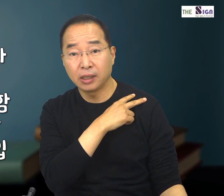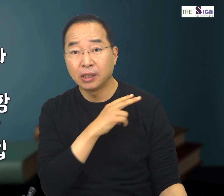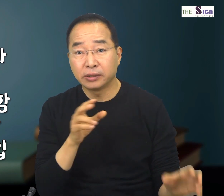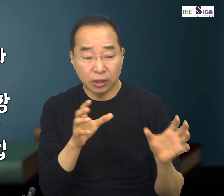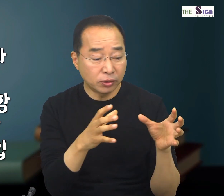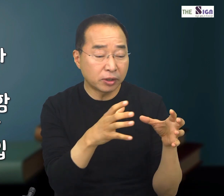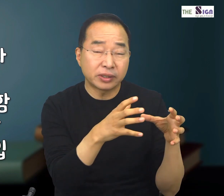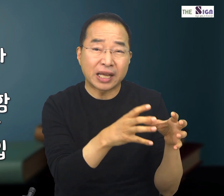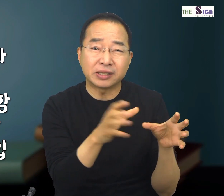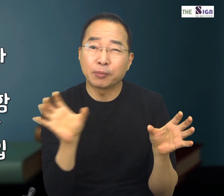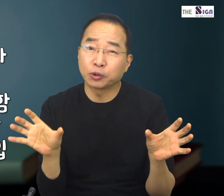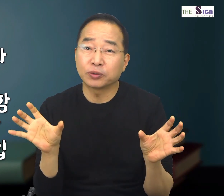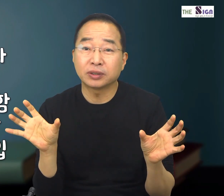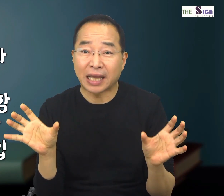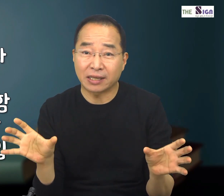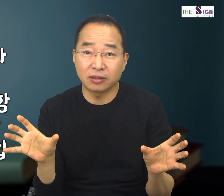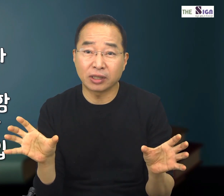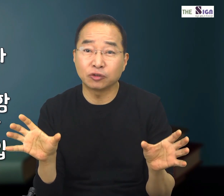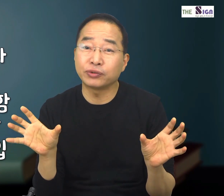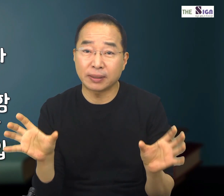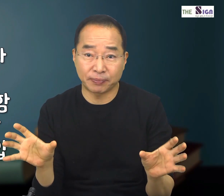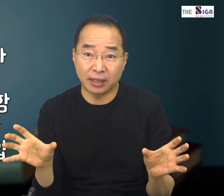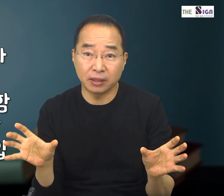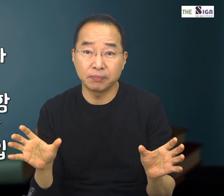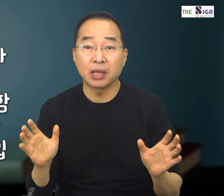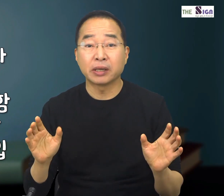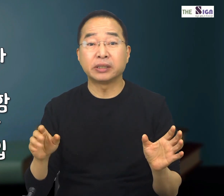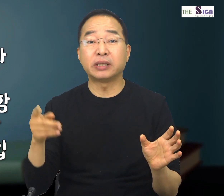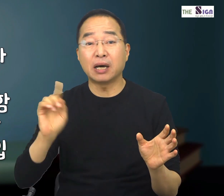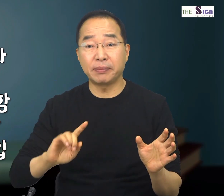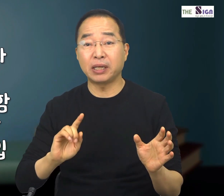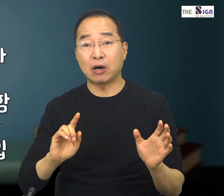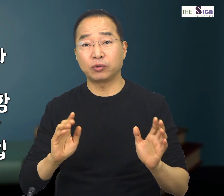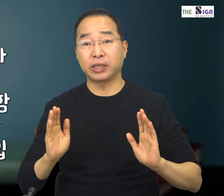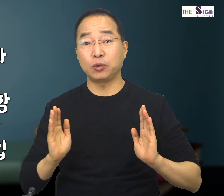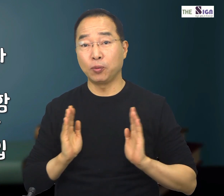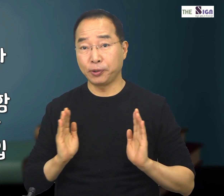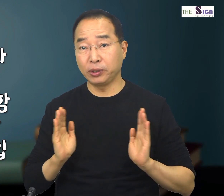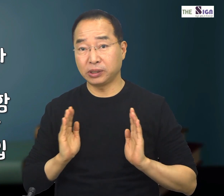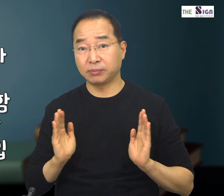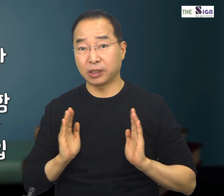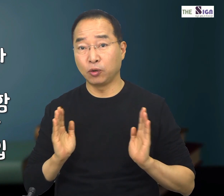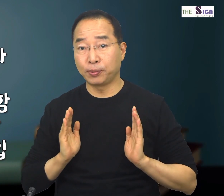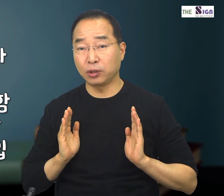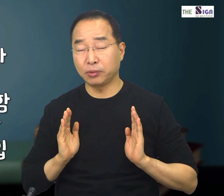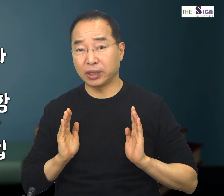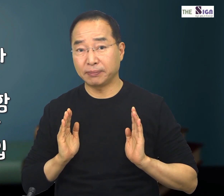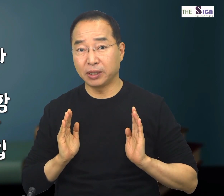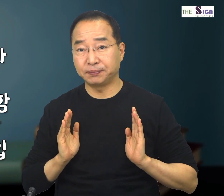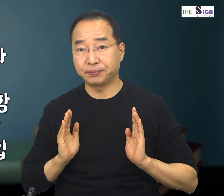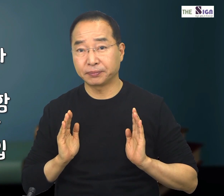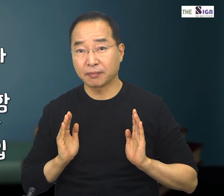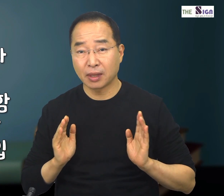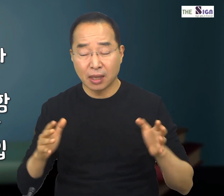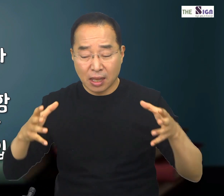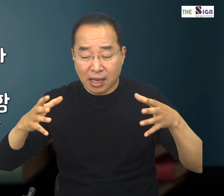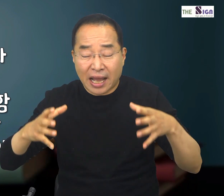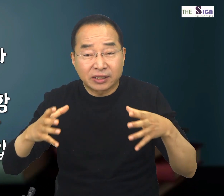근데 여기서는 단체가 보통은 다르거나 투자 개념, 그 다음에 나오는 게 요 표현이 있습니다. 요 표현은 뭐냐면 같은